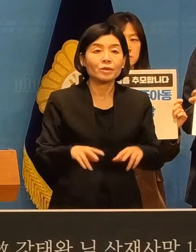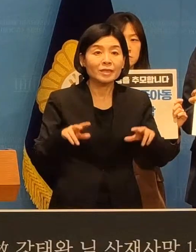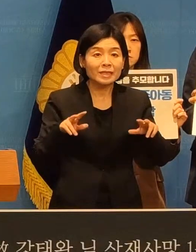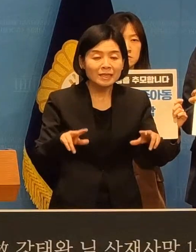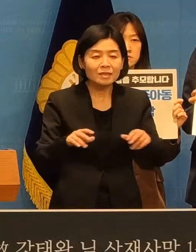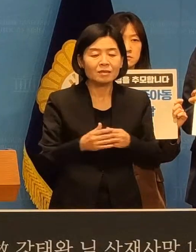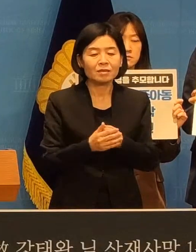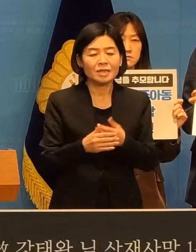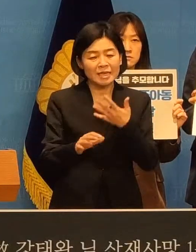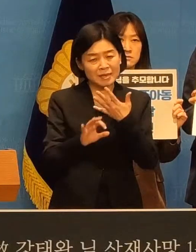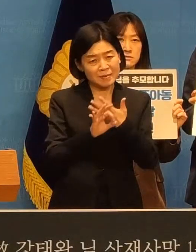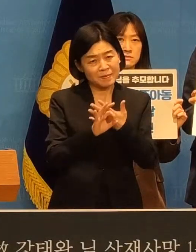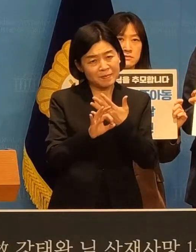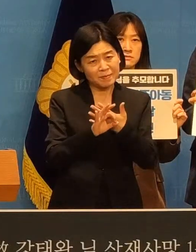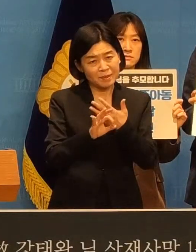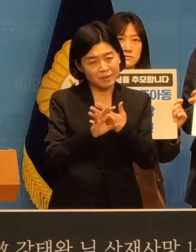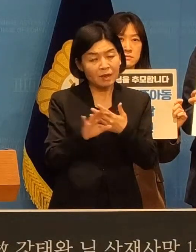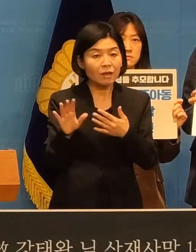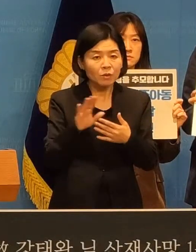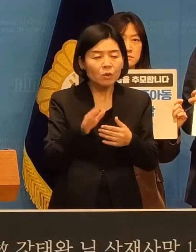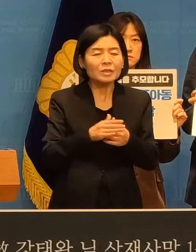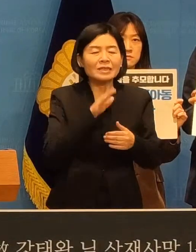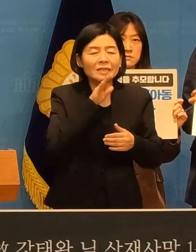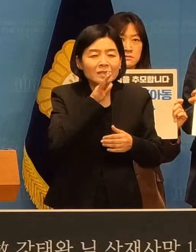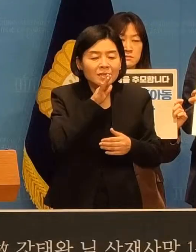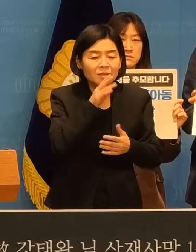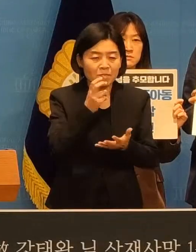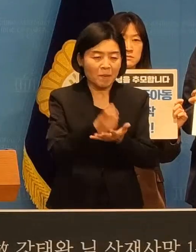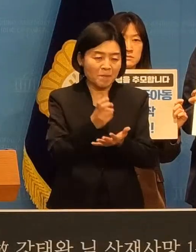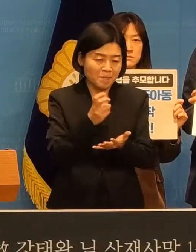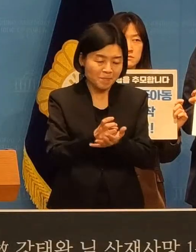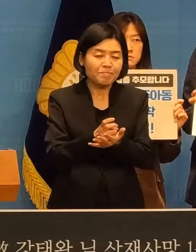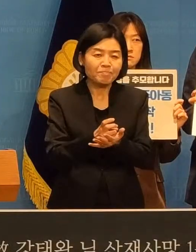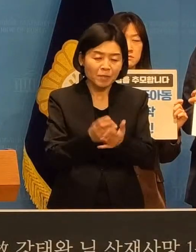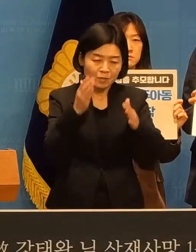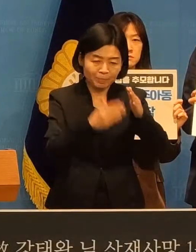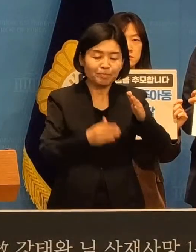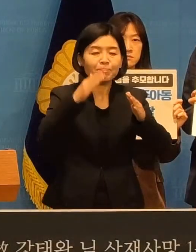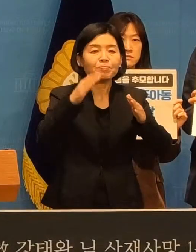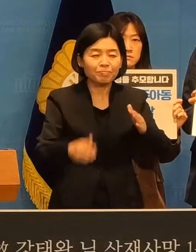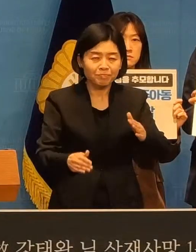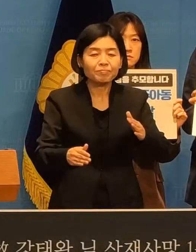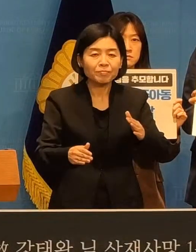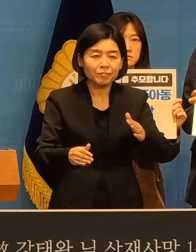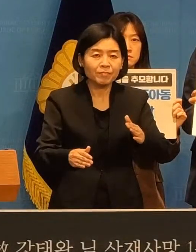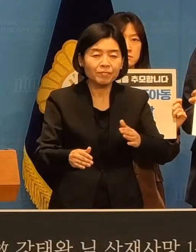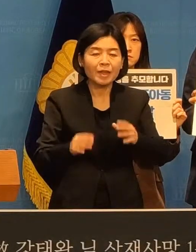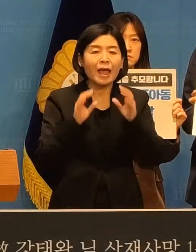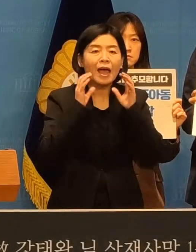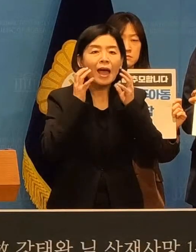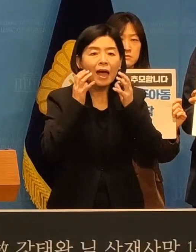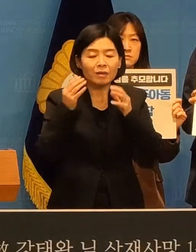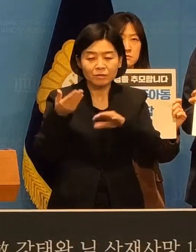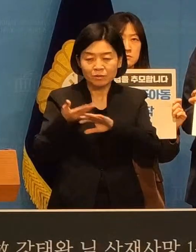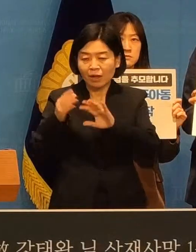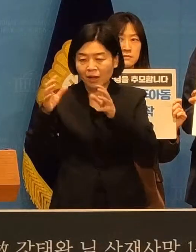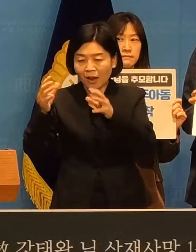임시 행정 지침 수준이 아니라 제대로 된 법으로 이주 아동들의 아동권을 보장해야 할